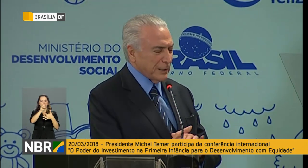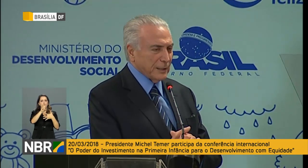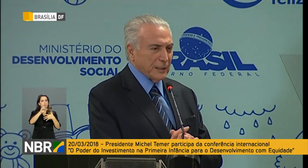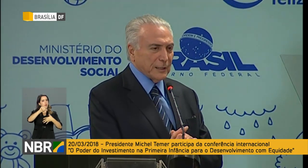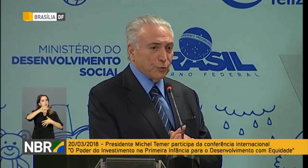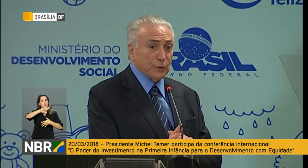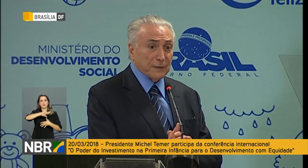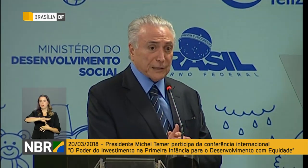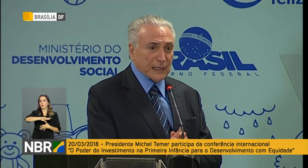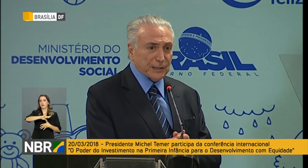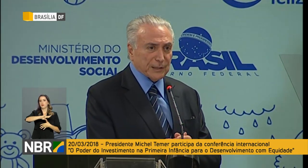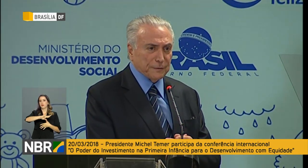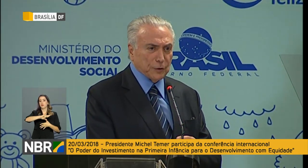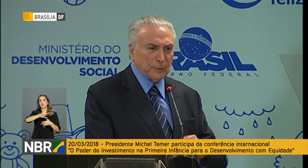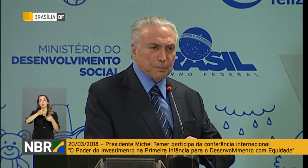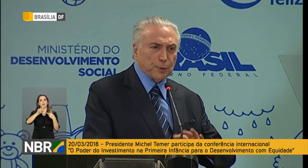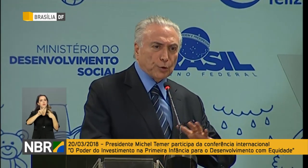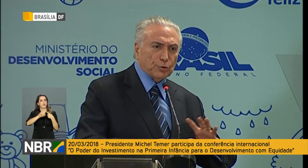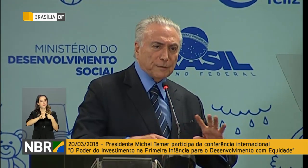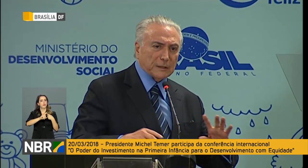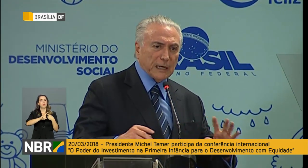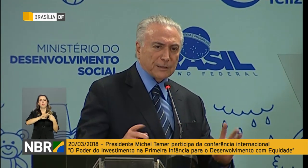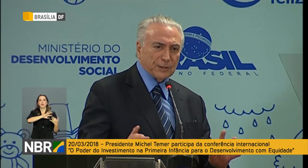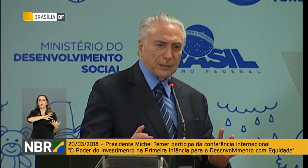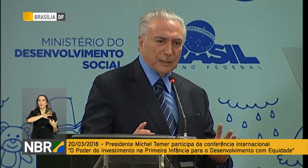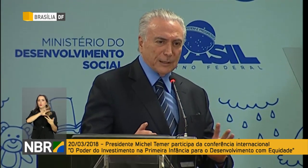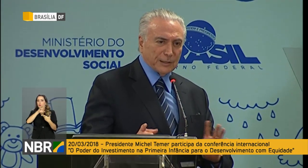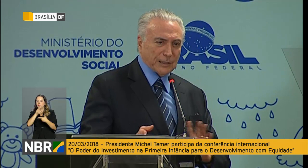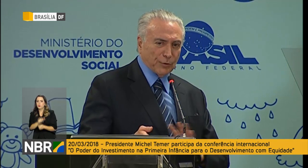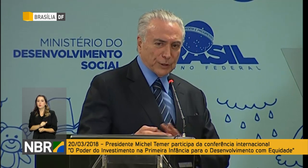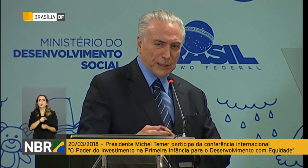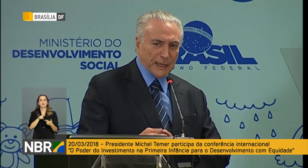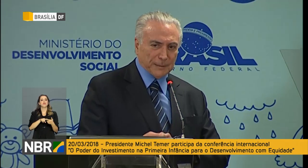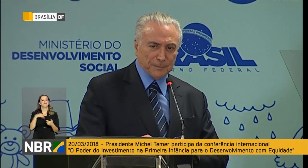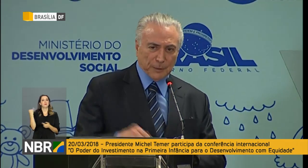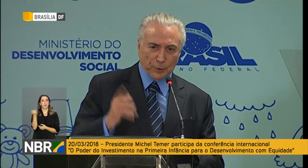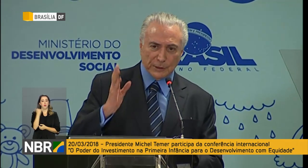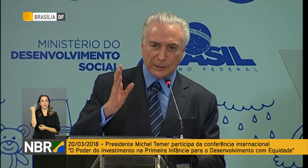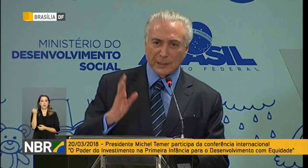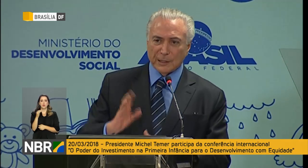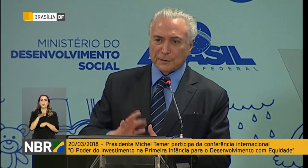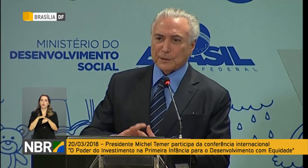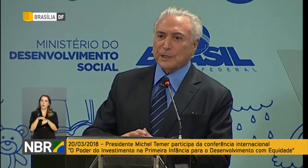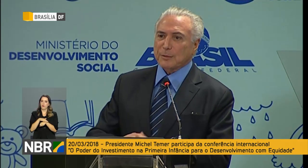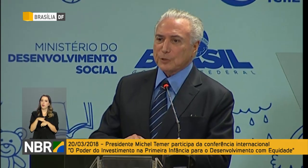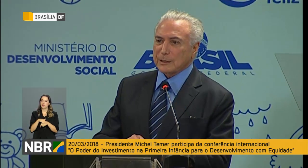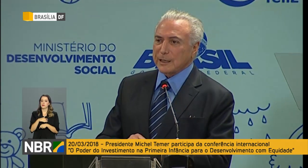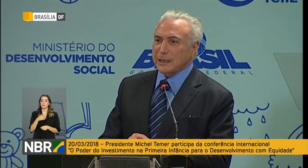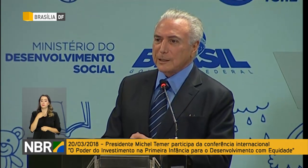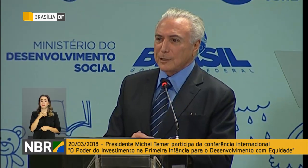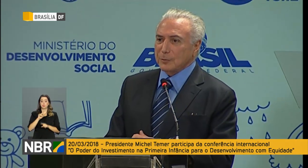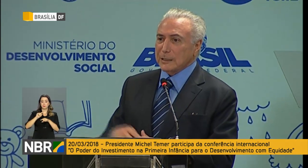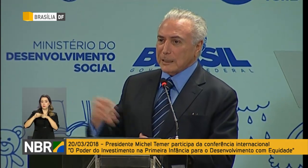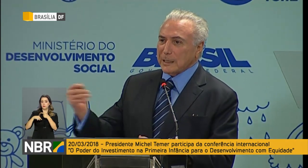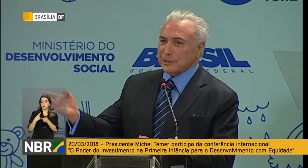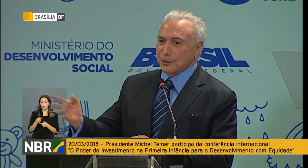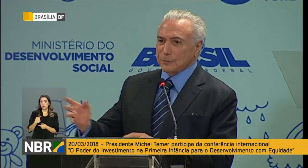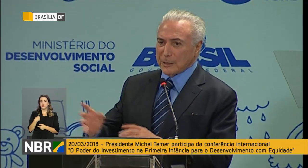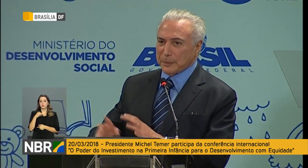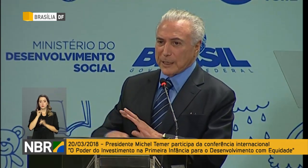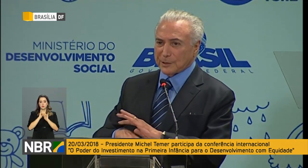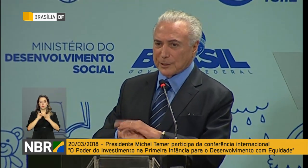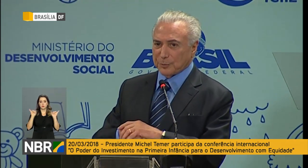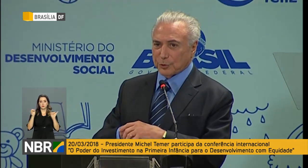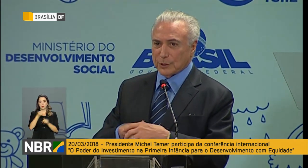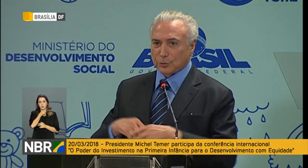temas universais. E foi de uma produtividade extraordinária. Depois fizemos até uma declaração